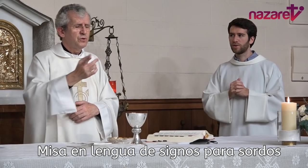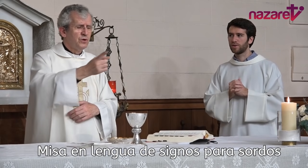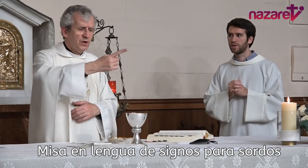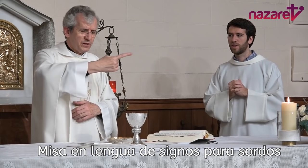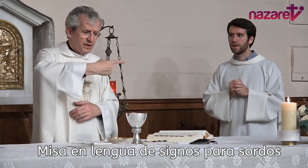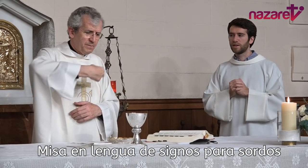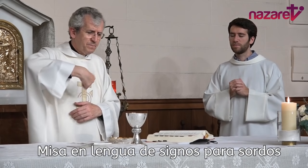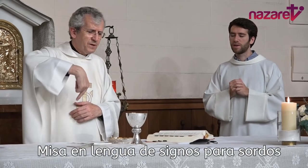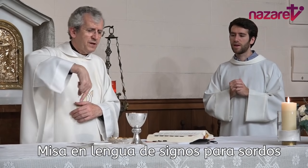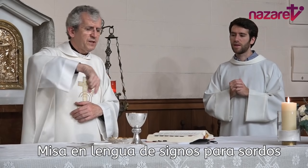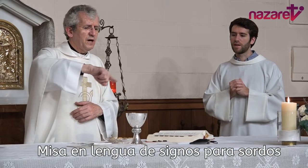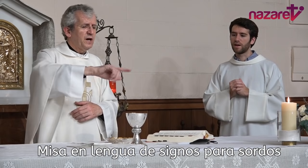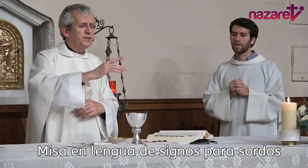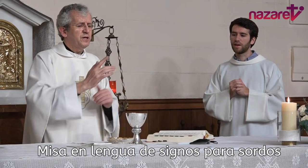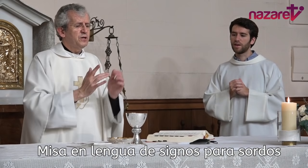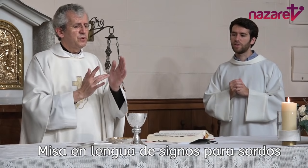mundo, ten piedad de